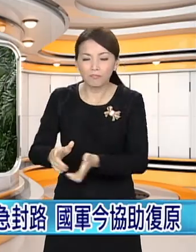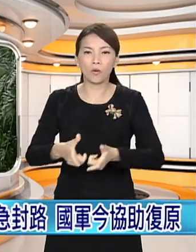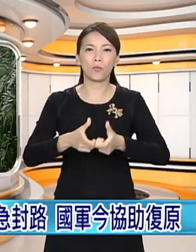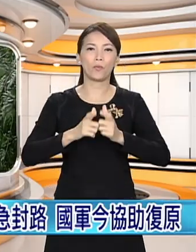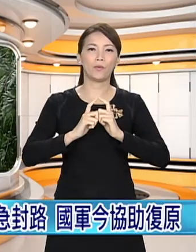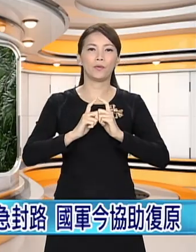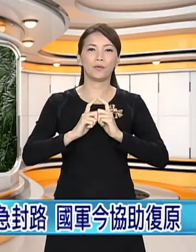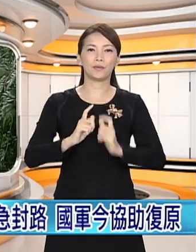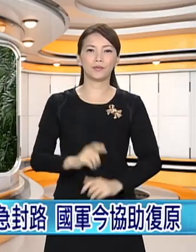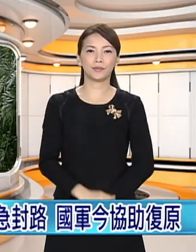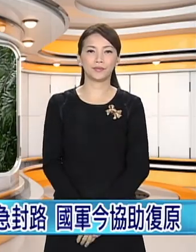复原。